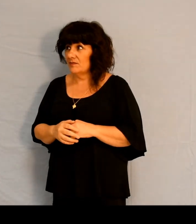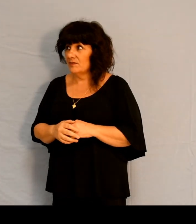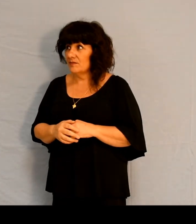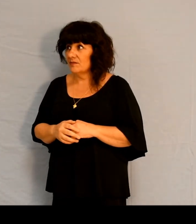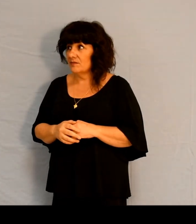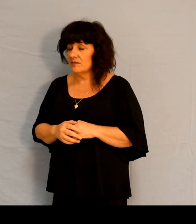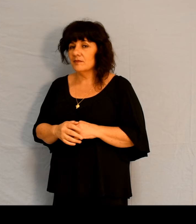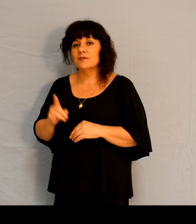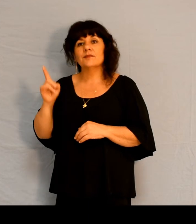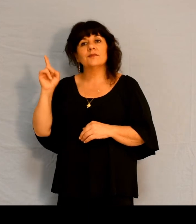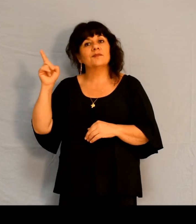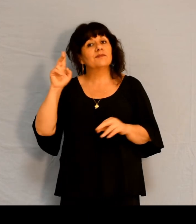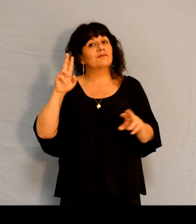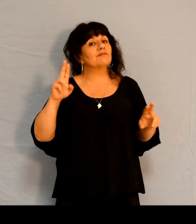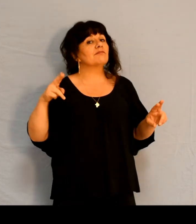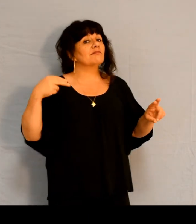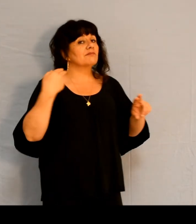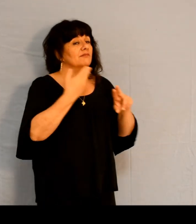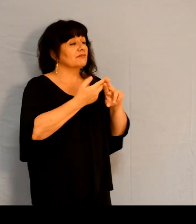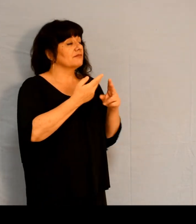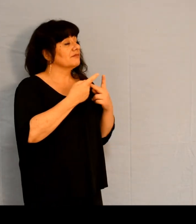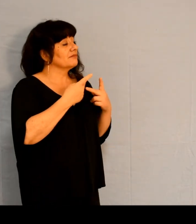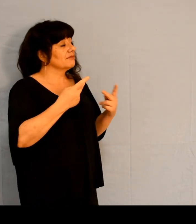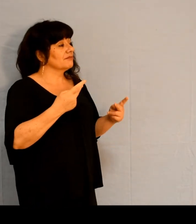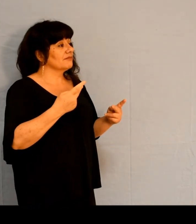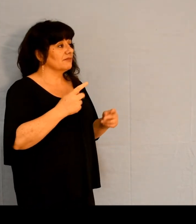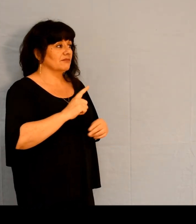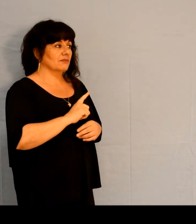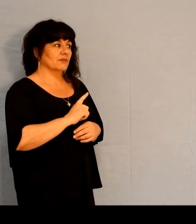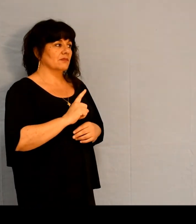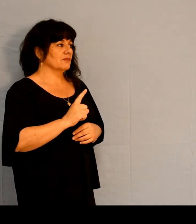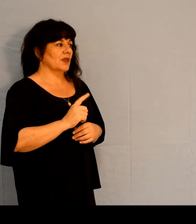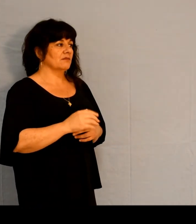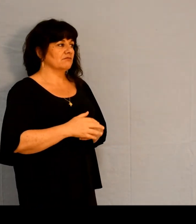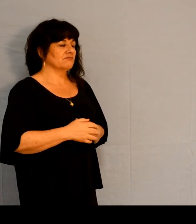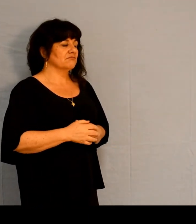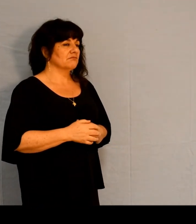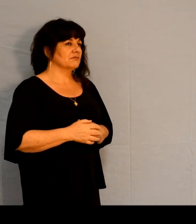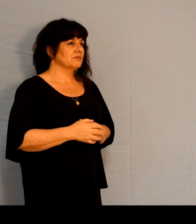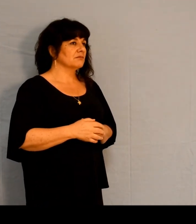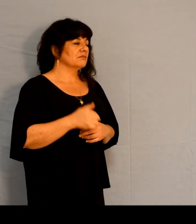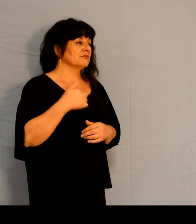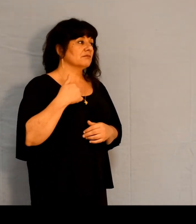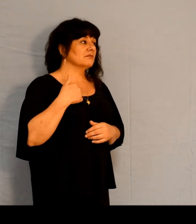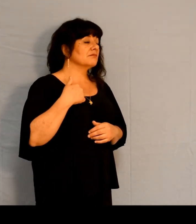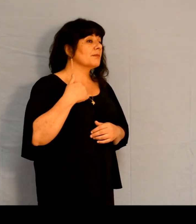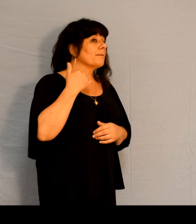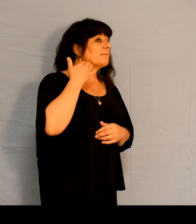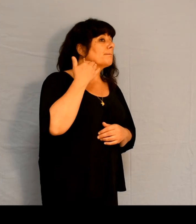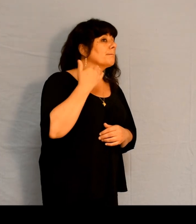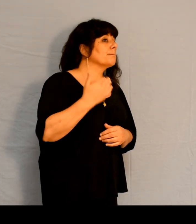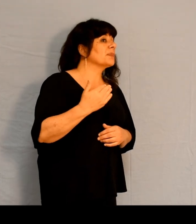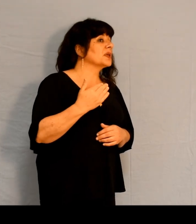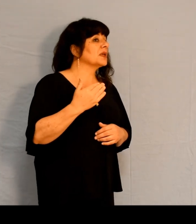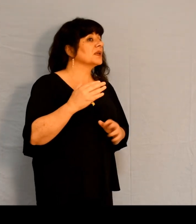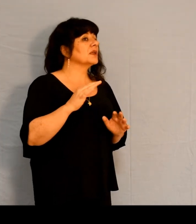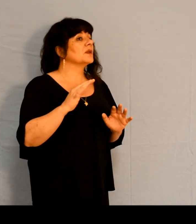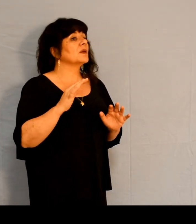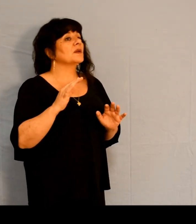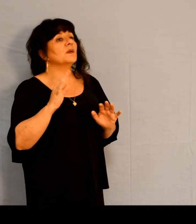Il déclara : « Non, je ne la détruirai pas si j'en trouve 45. »